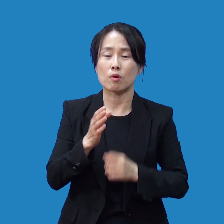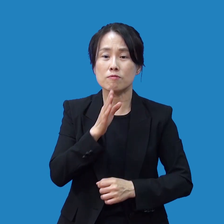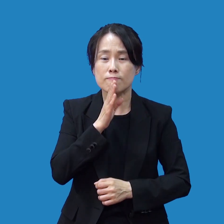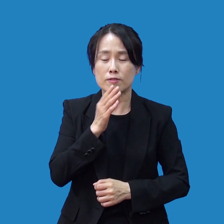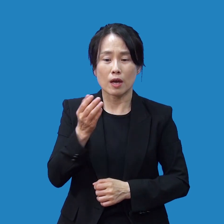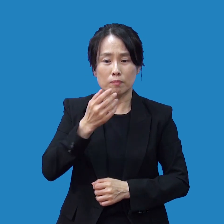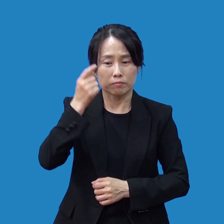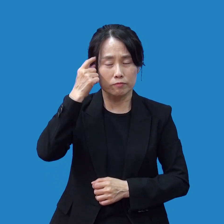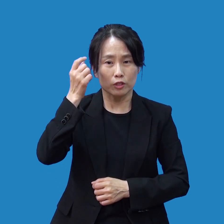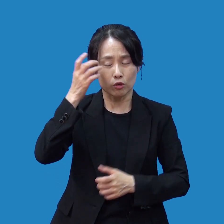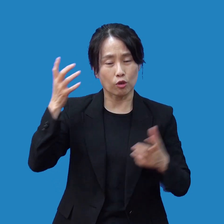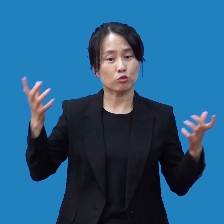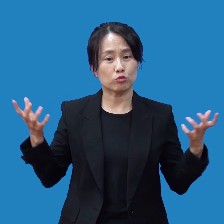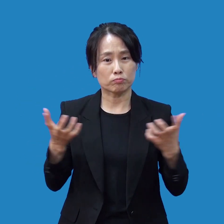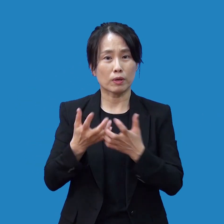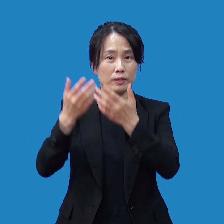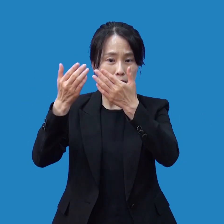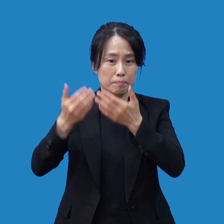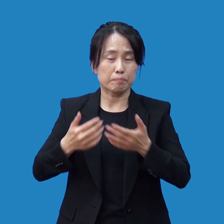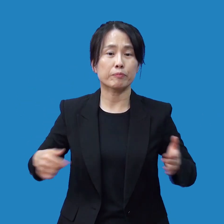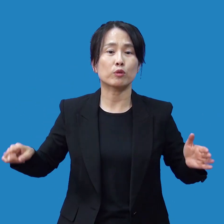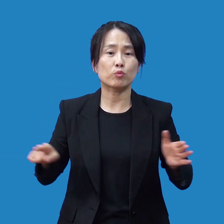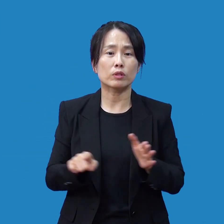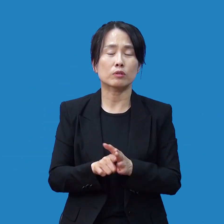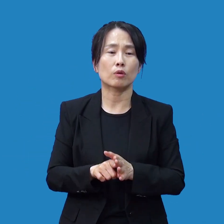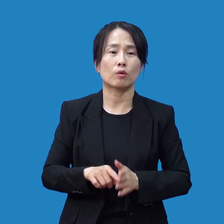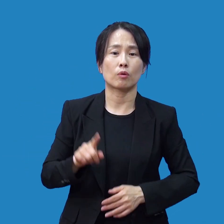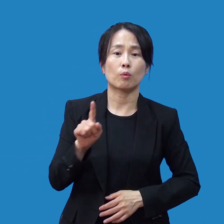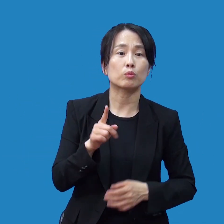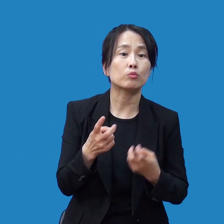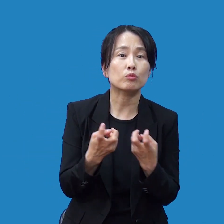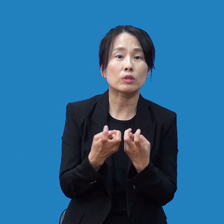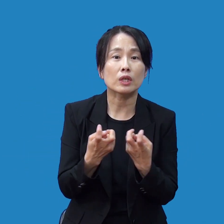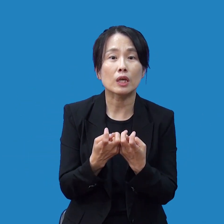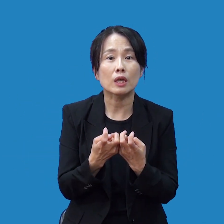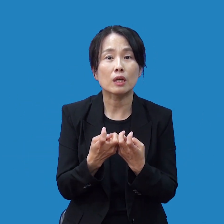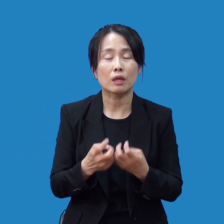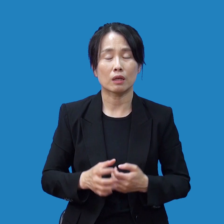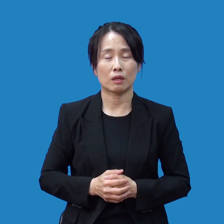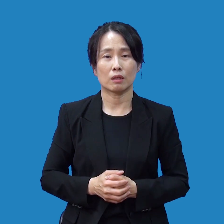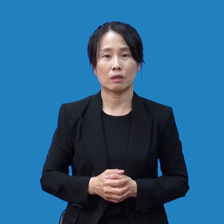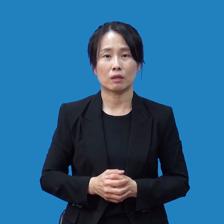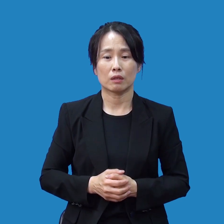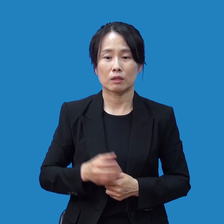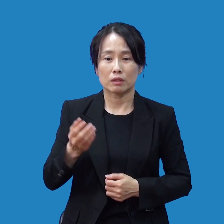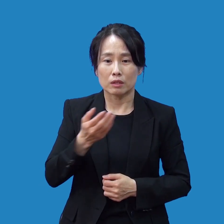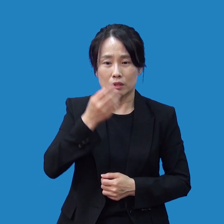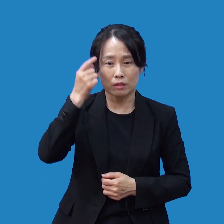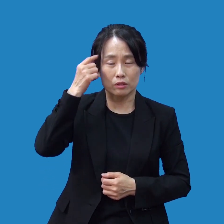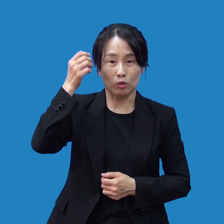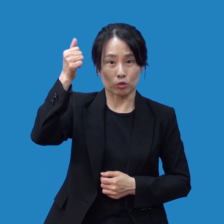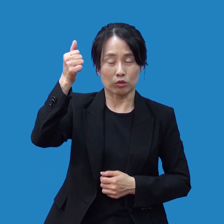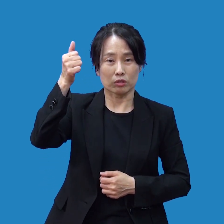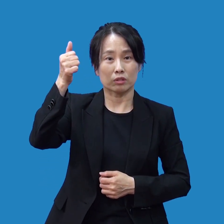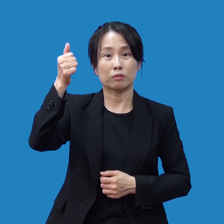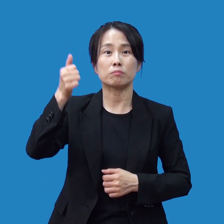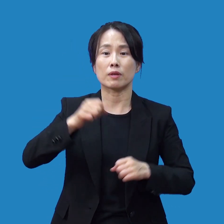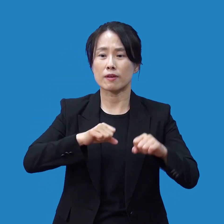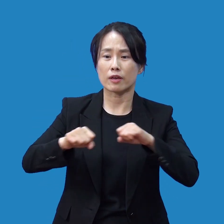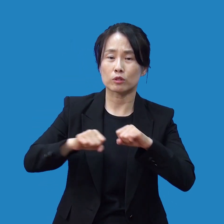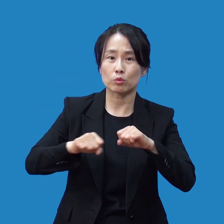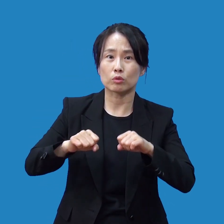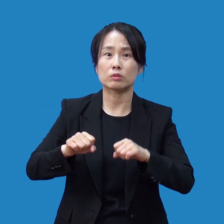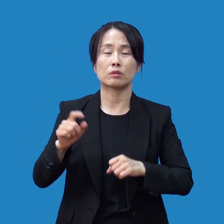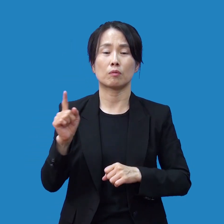충만을 받을 수 있도록 하기 위해서 어떻게 해야 되나? 성령의 역사는 아무것도 없는